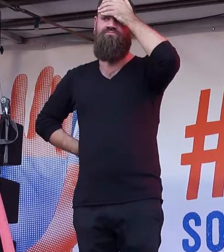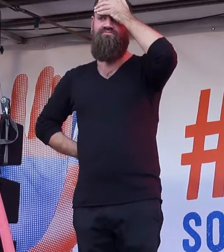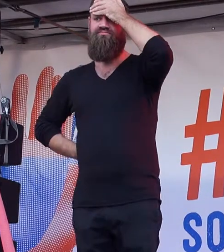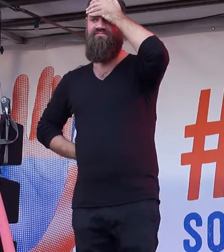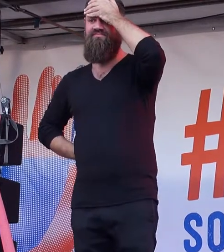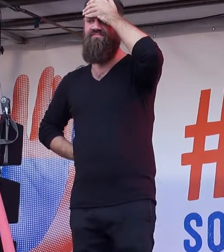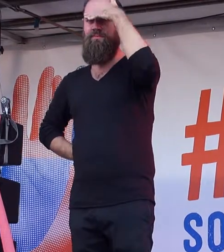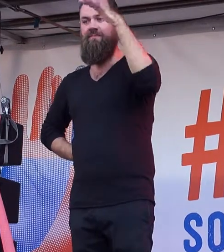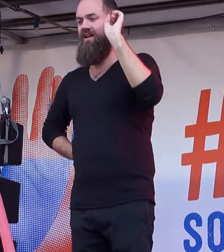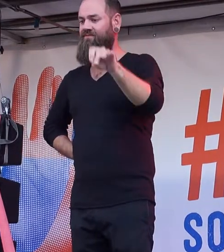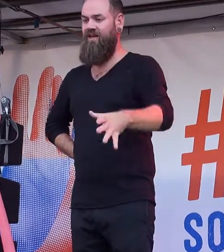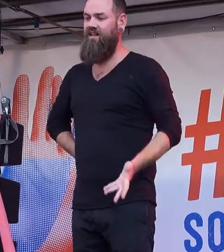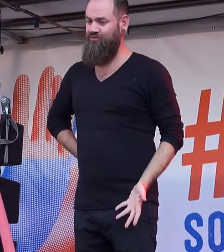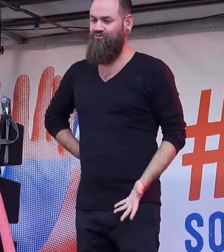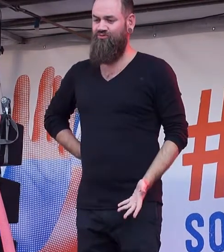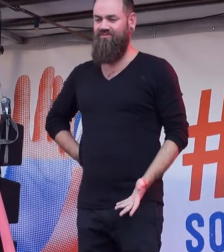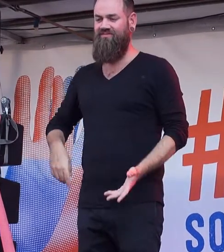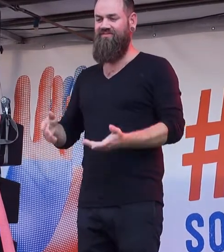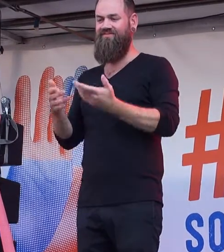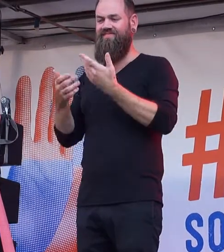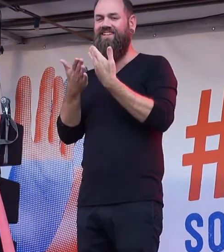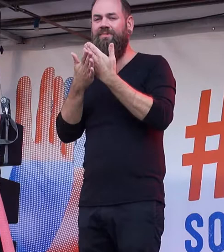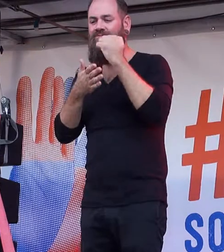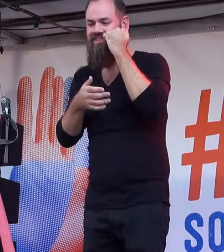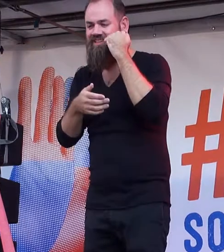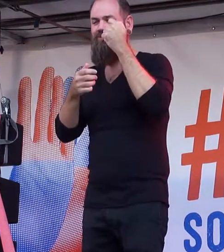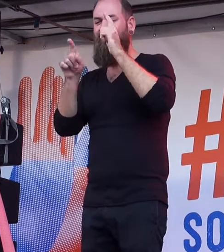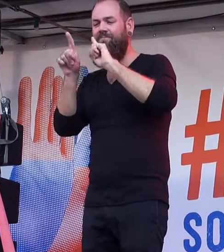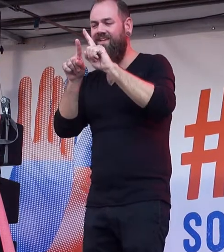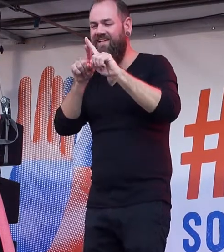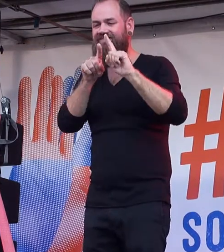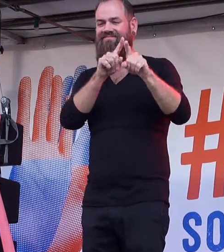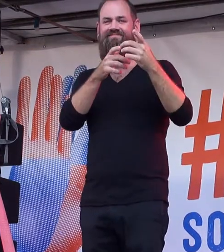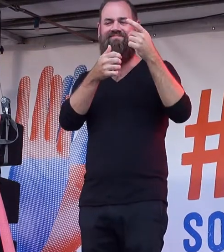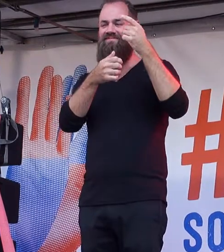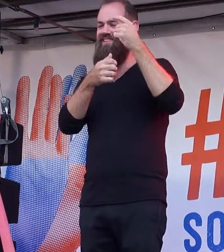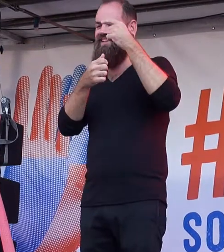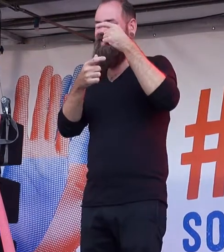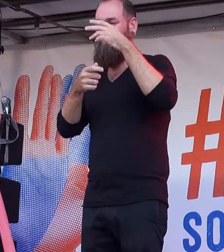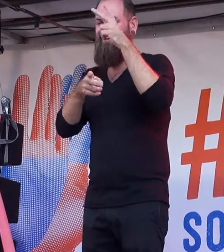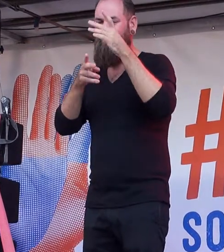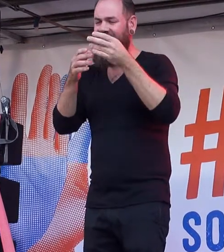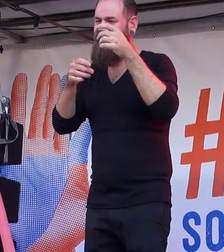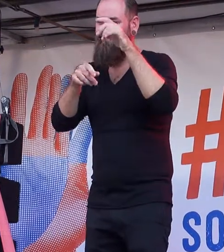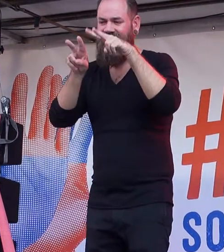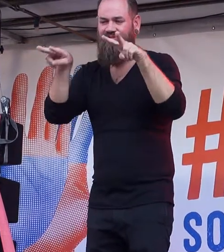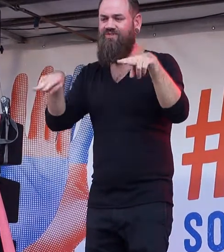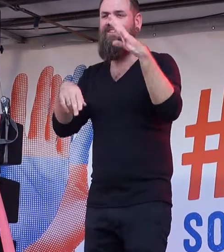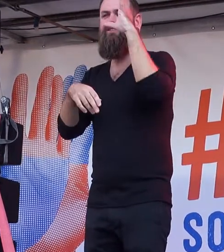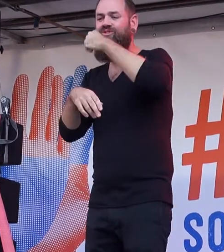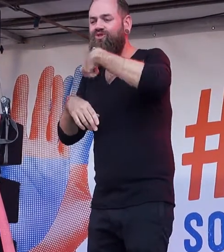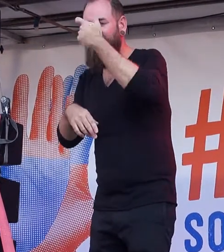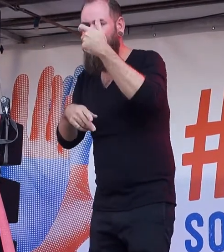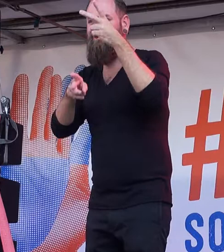Sinti- und Roma-Community genauso zu Hause sind wie die schwarze Juristin, wie die Professorin mit